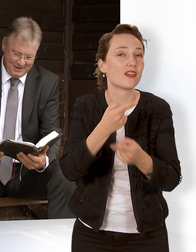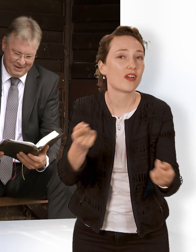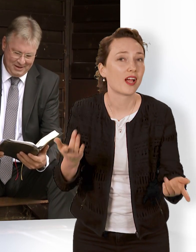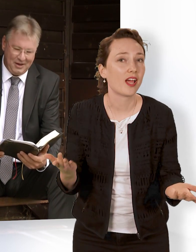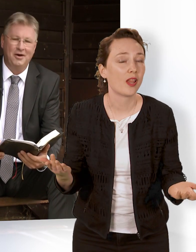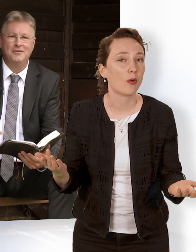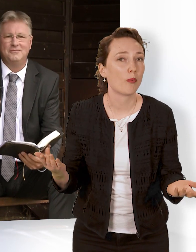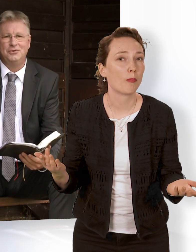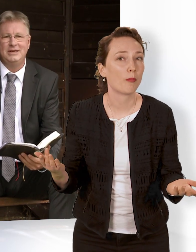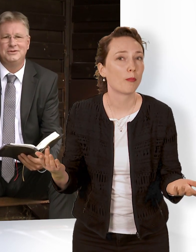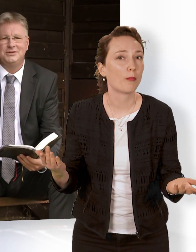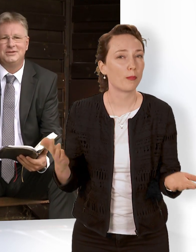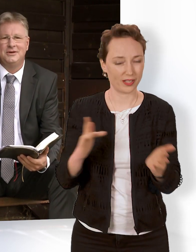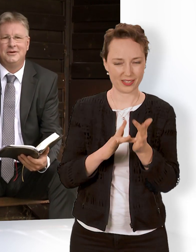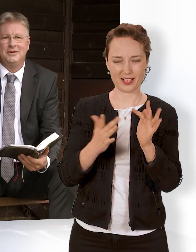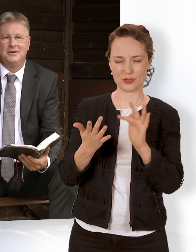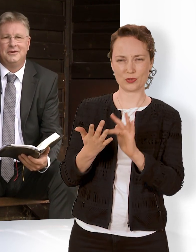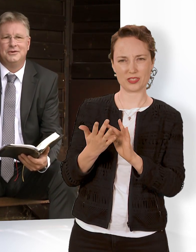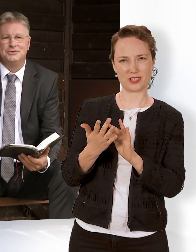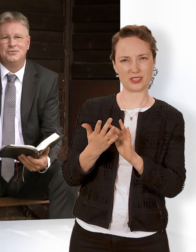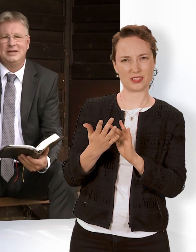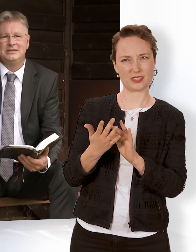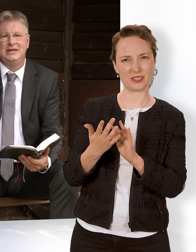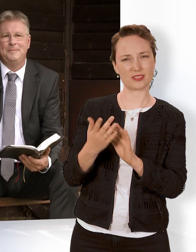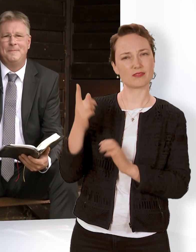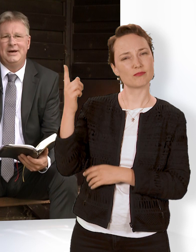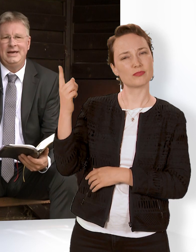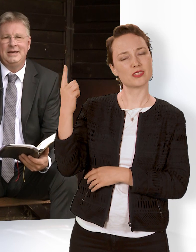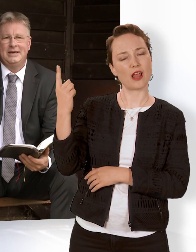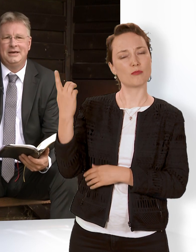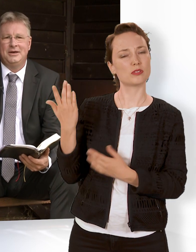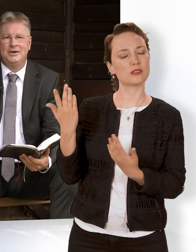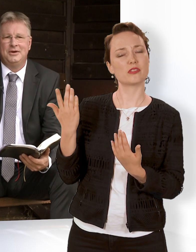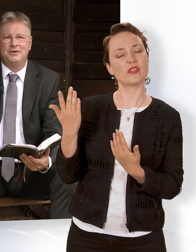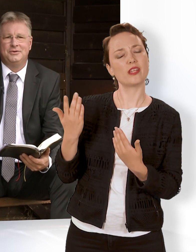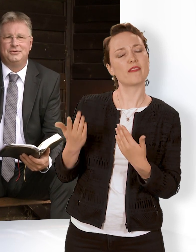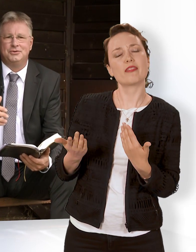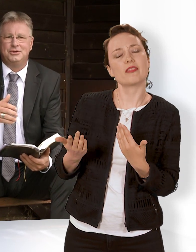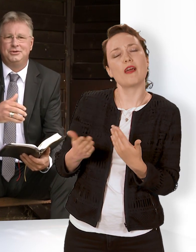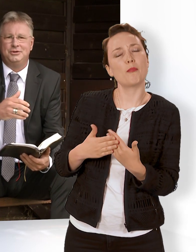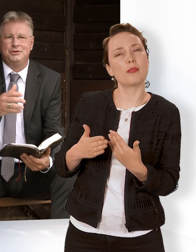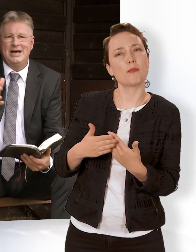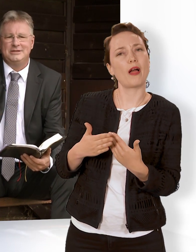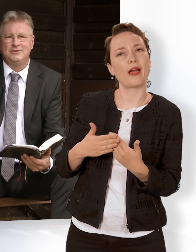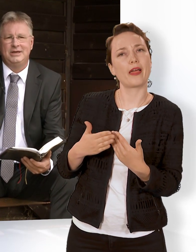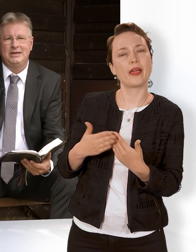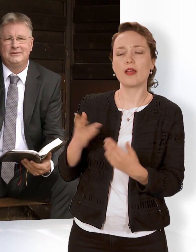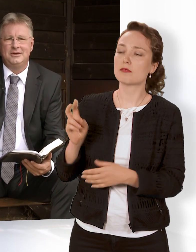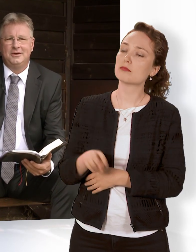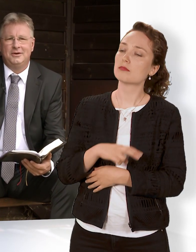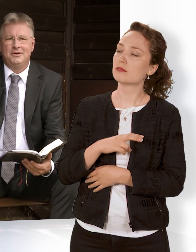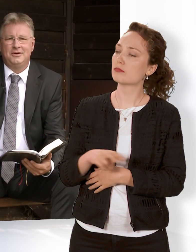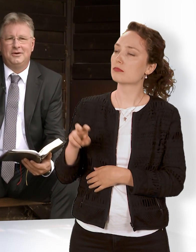Johannesevangelium, wo Jesus so ganz nebenbei durch die Straßen